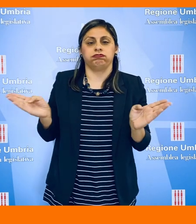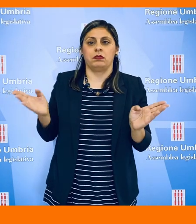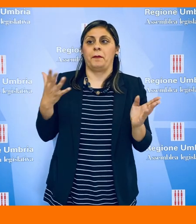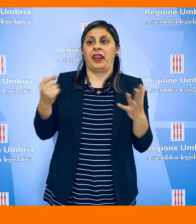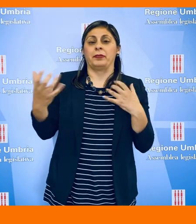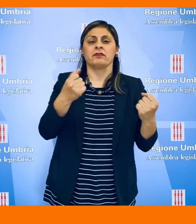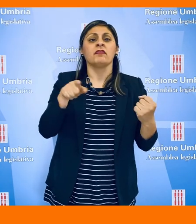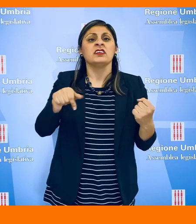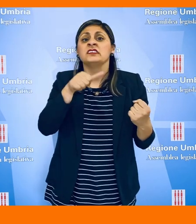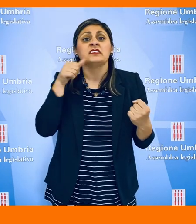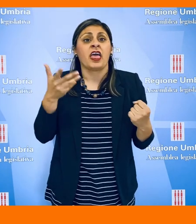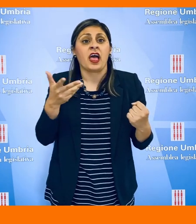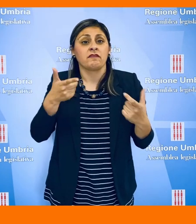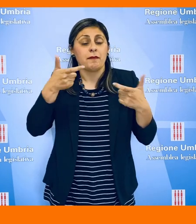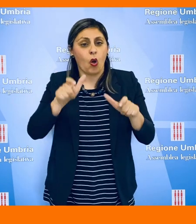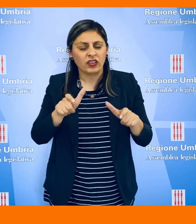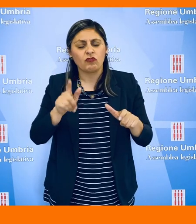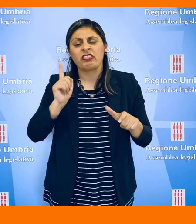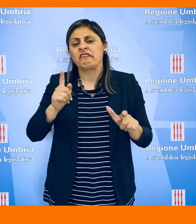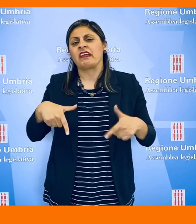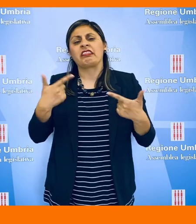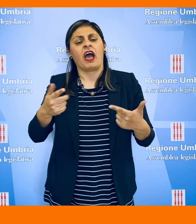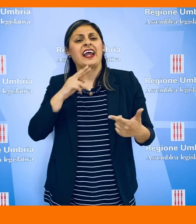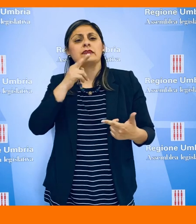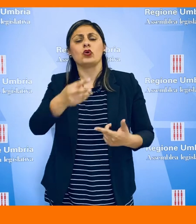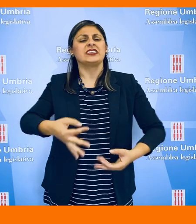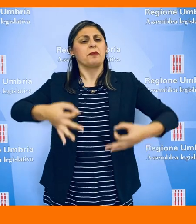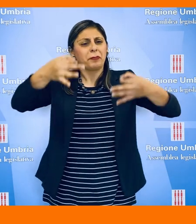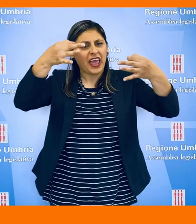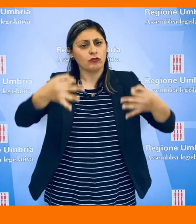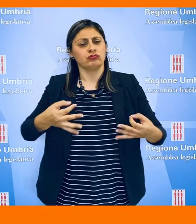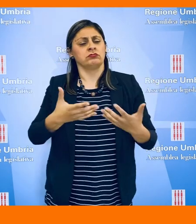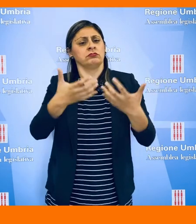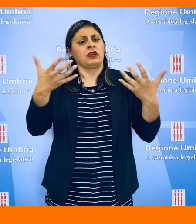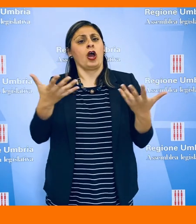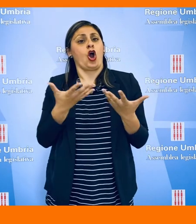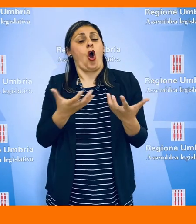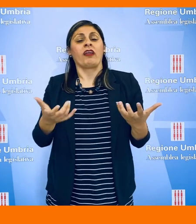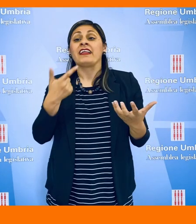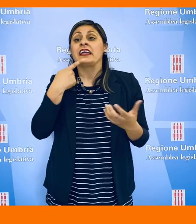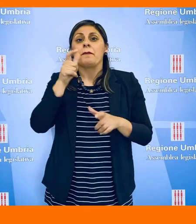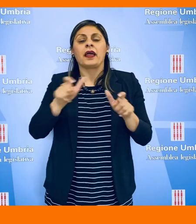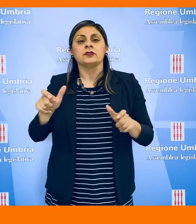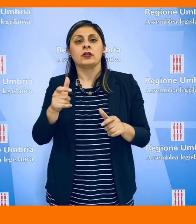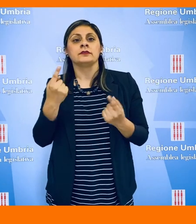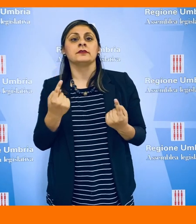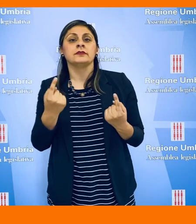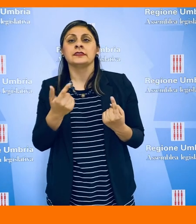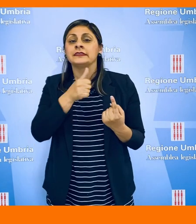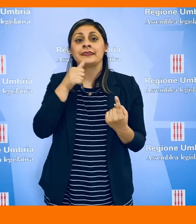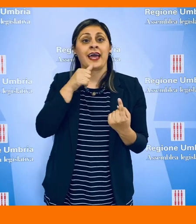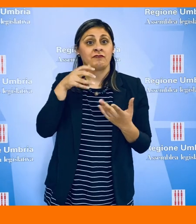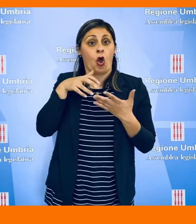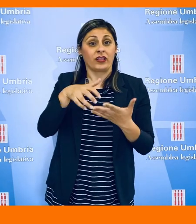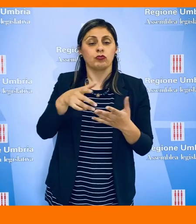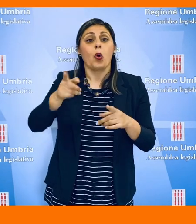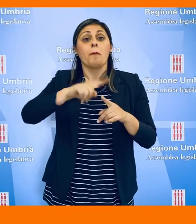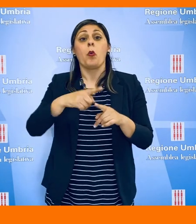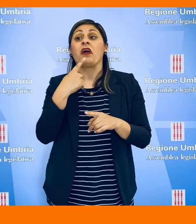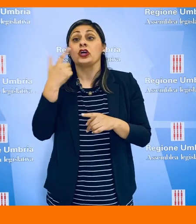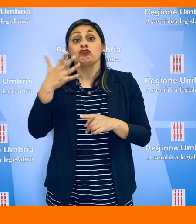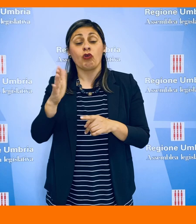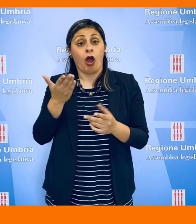per ampliare la platea. Ciò per dare risposte, ha detto Meloni, certe e concrete a coloro che contano su questo